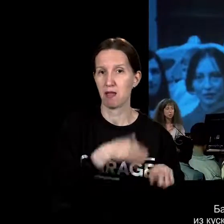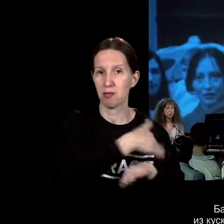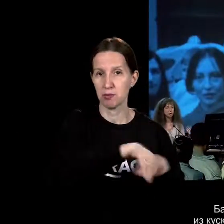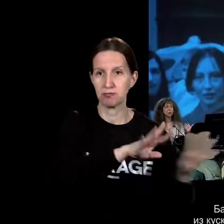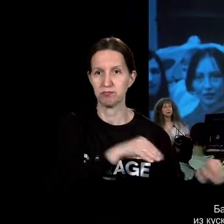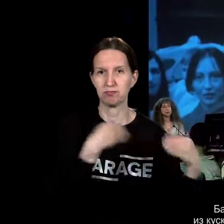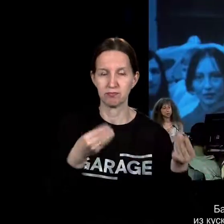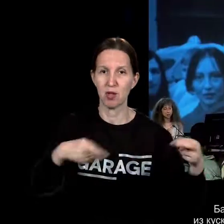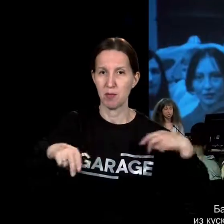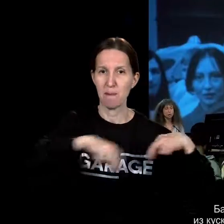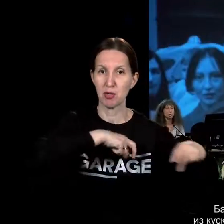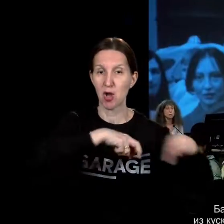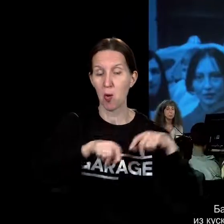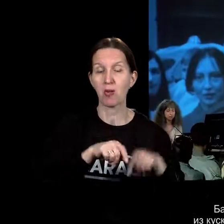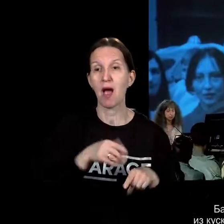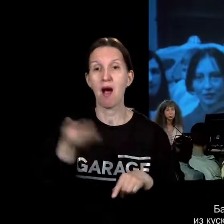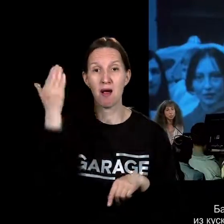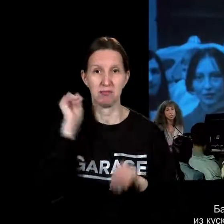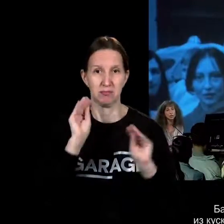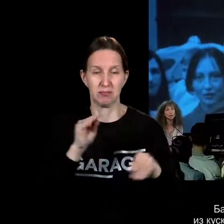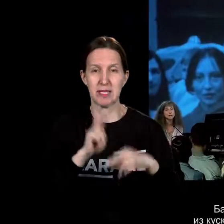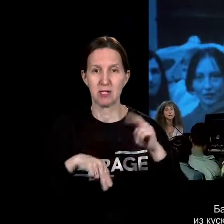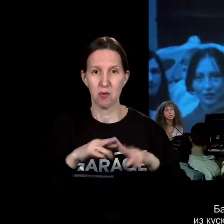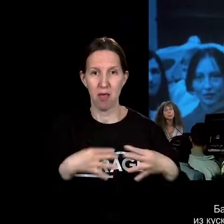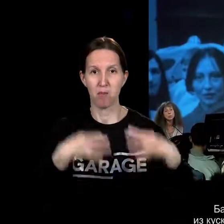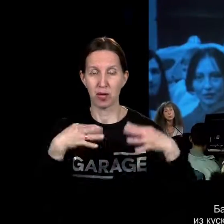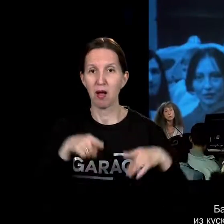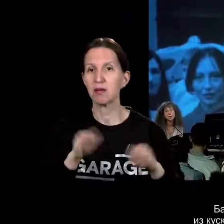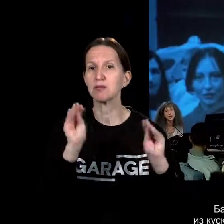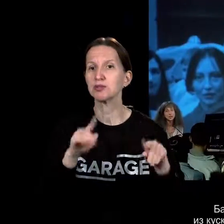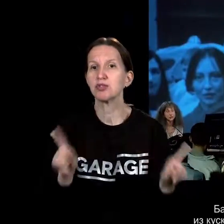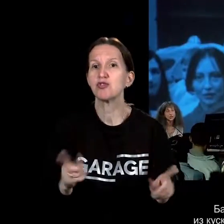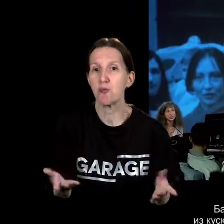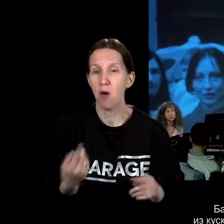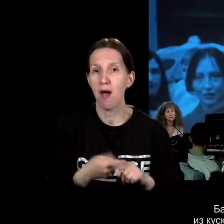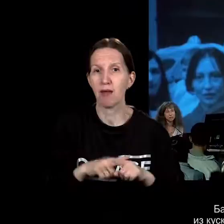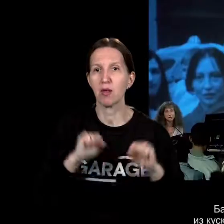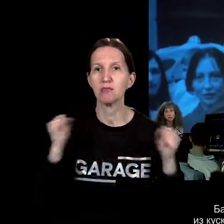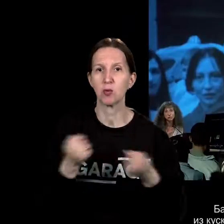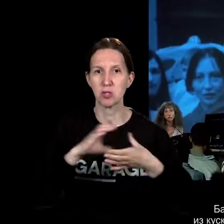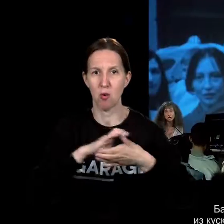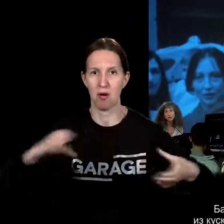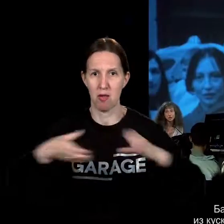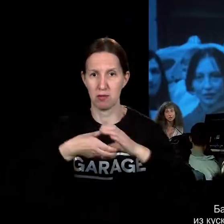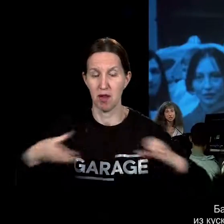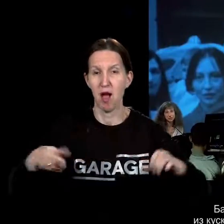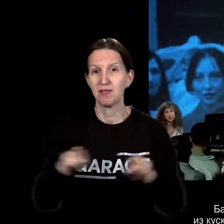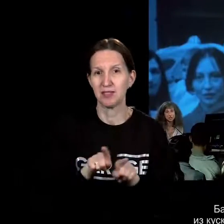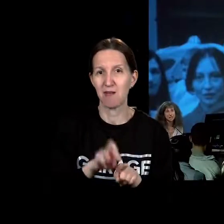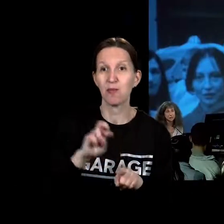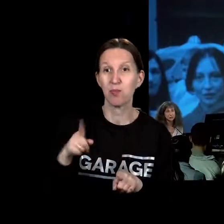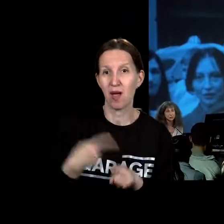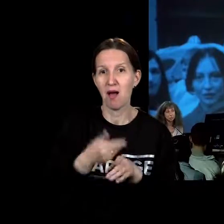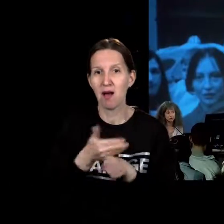зоной. Но те баррикады, которые они строили, это баррикады, собранные, сделанные из кусков льда. Это баррикады, которые рано или поздно должны были